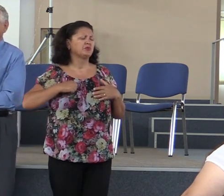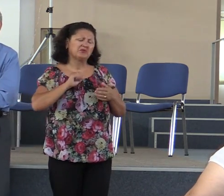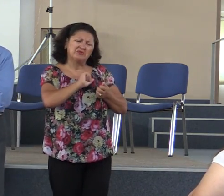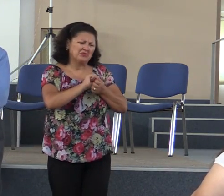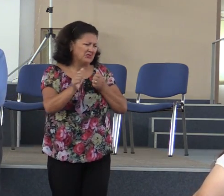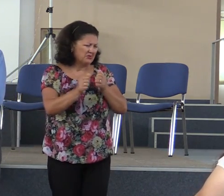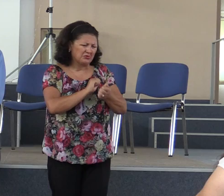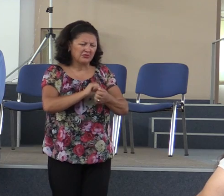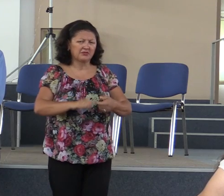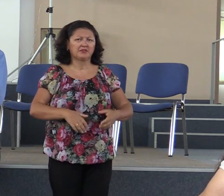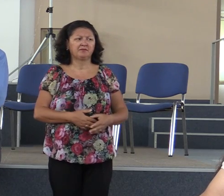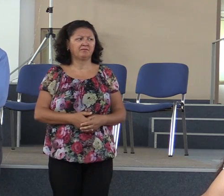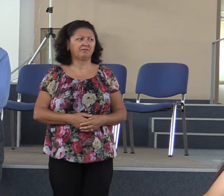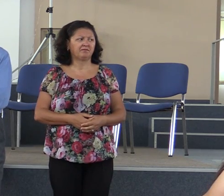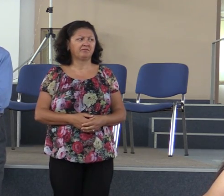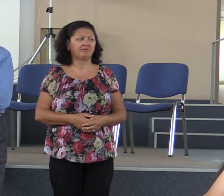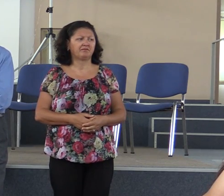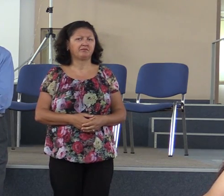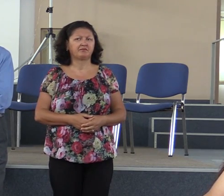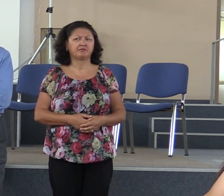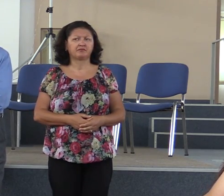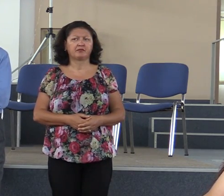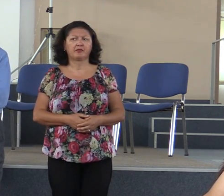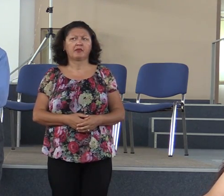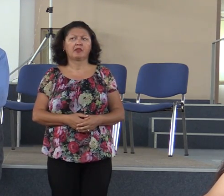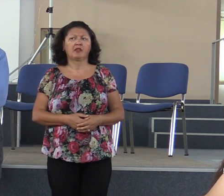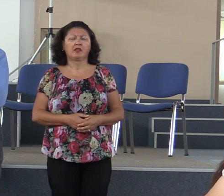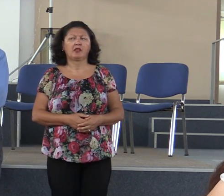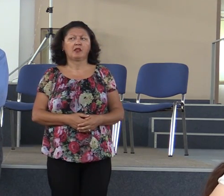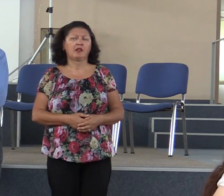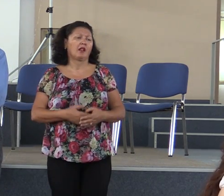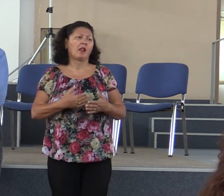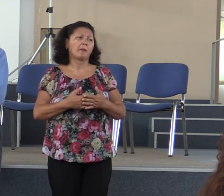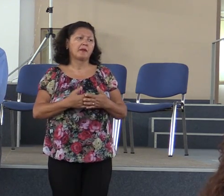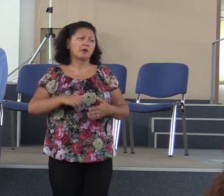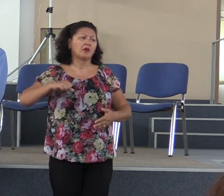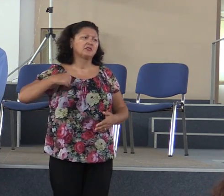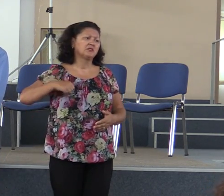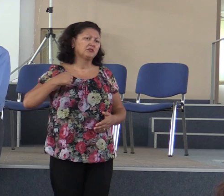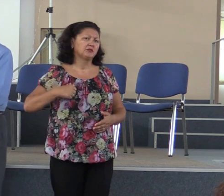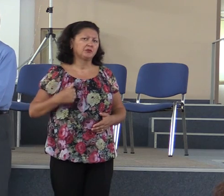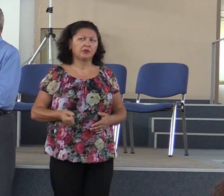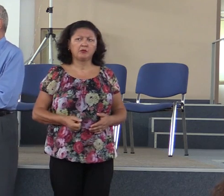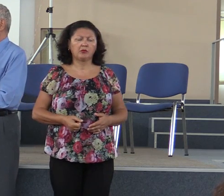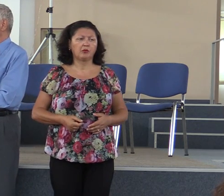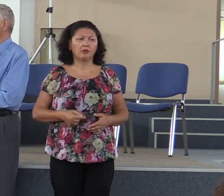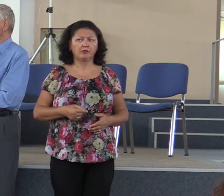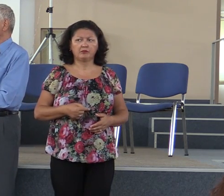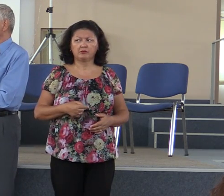Sunt ruinat, sunt distrus. For I am a man of unclean lips. Pentru că sunt un om cu buze necurate.